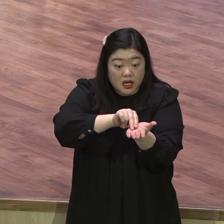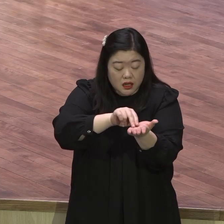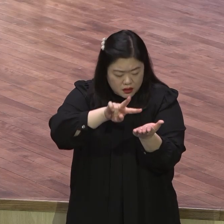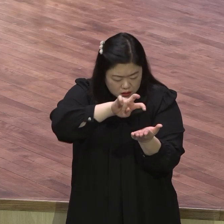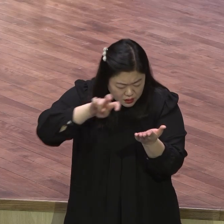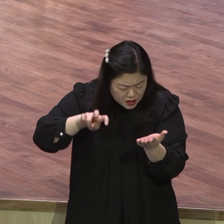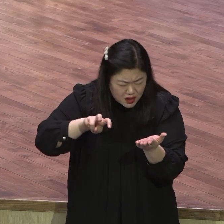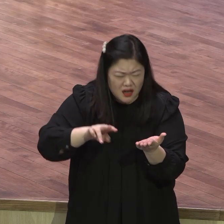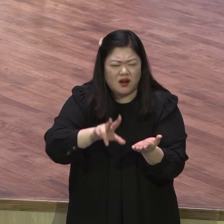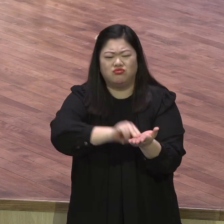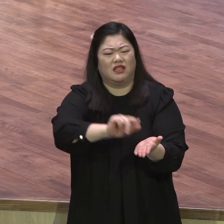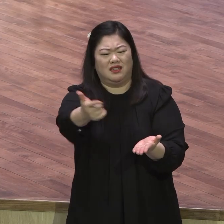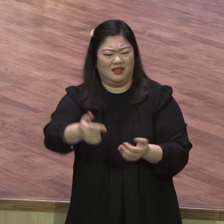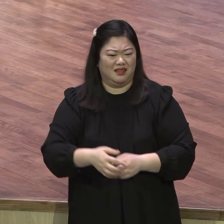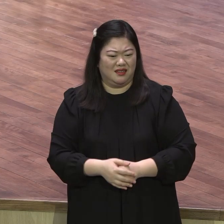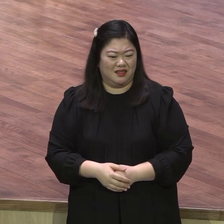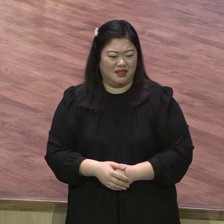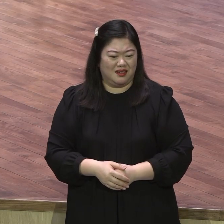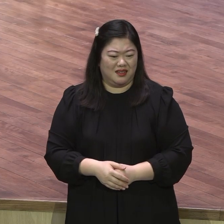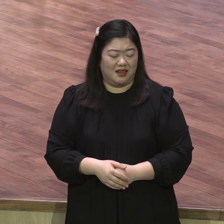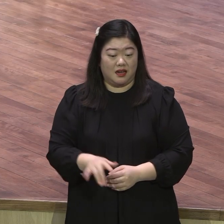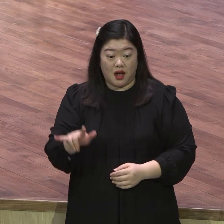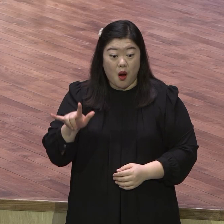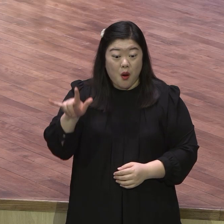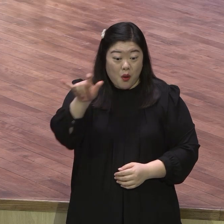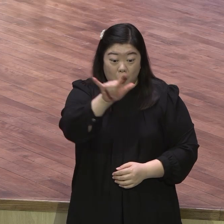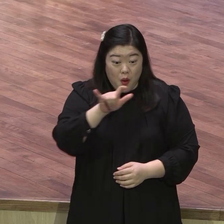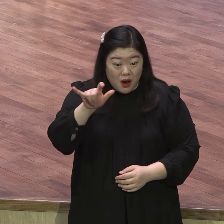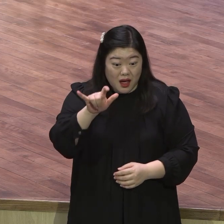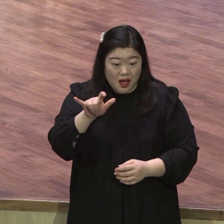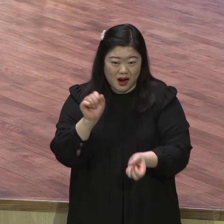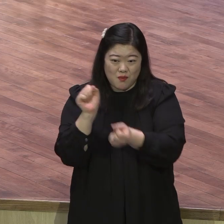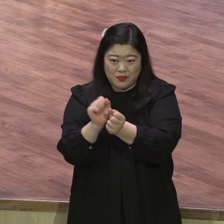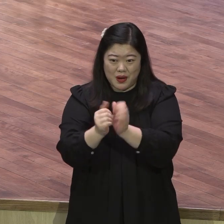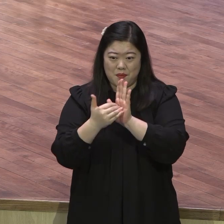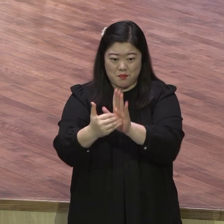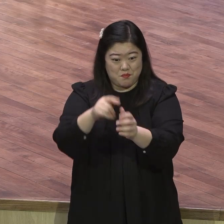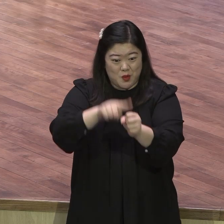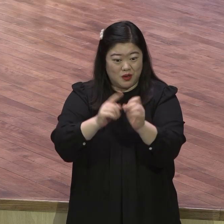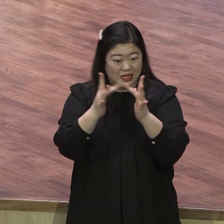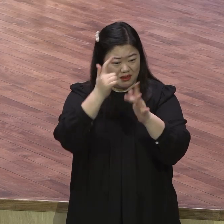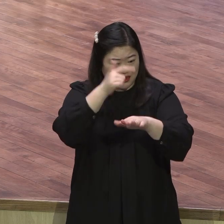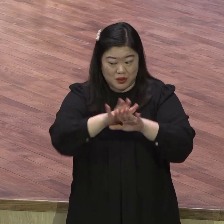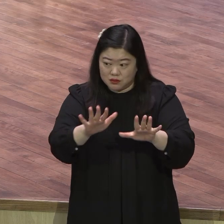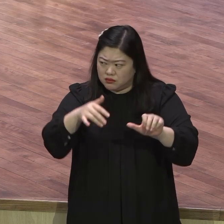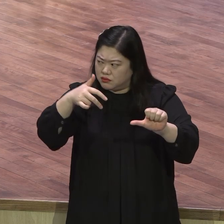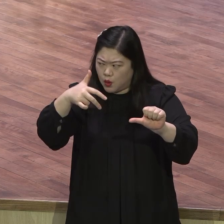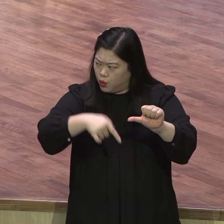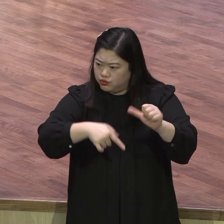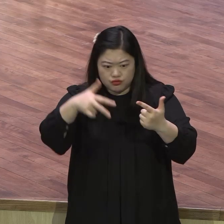코로나19 때문에 우리가 지금 오늘 5주째 이렇게 있지만 이것도